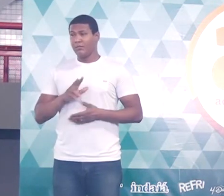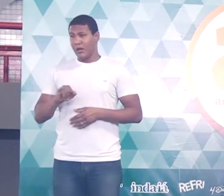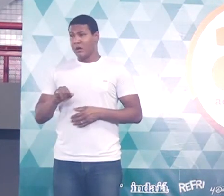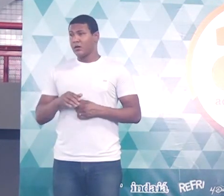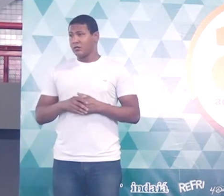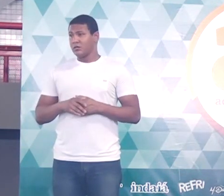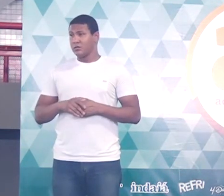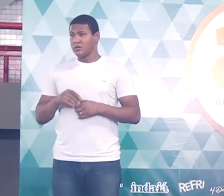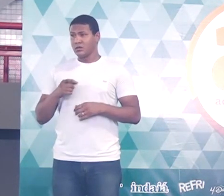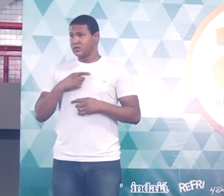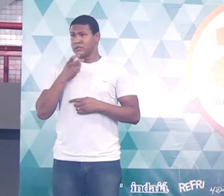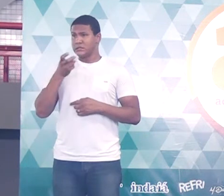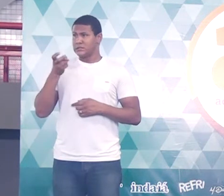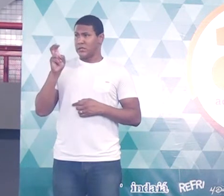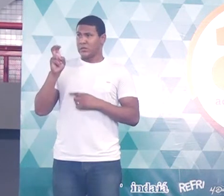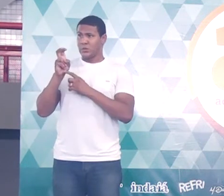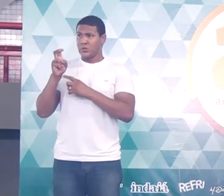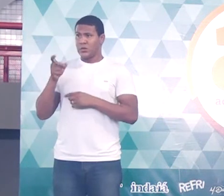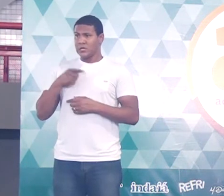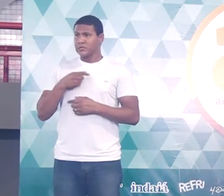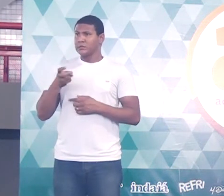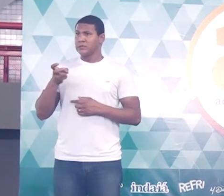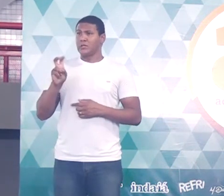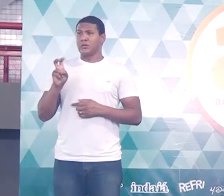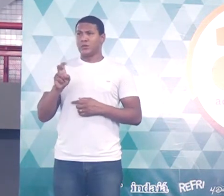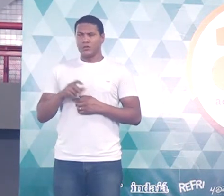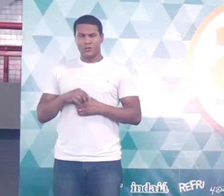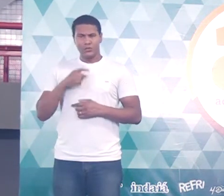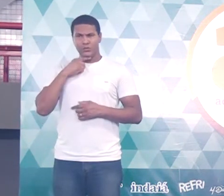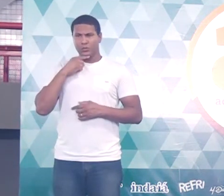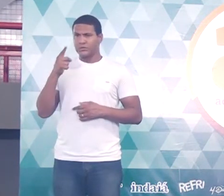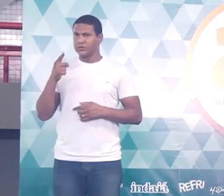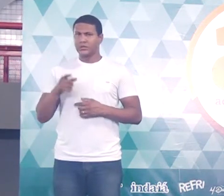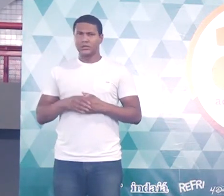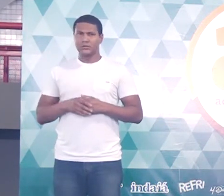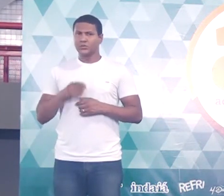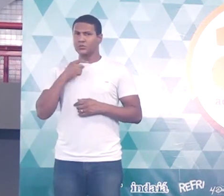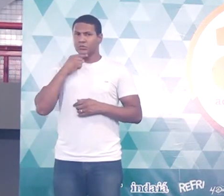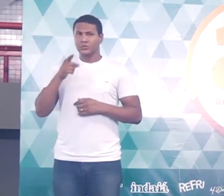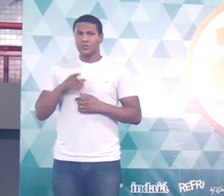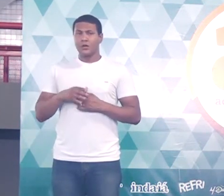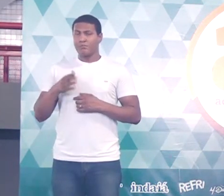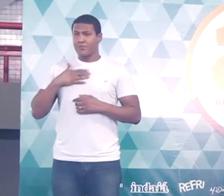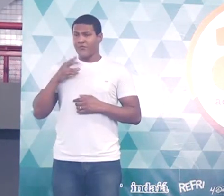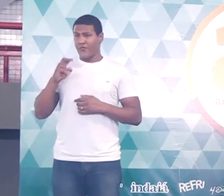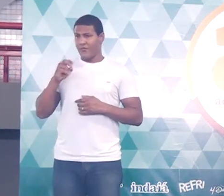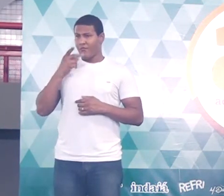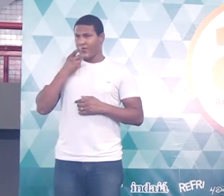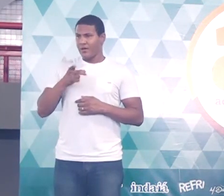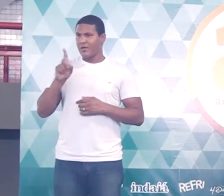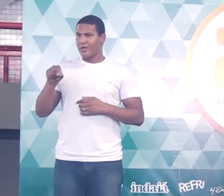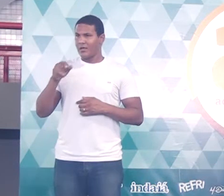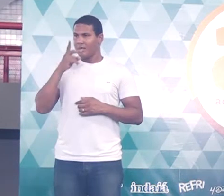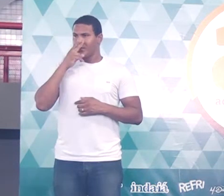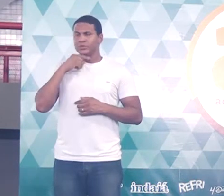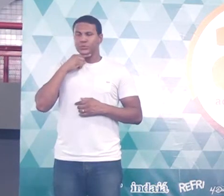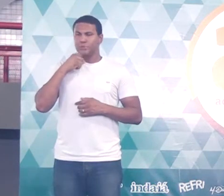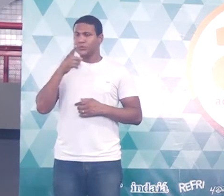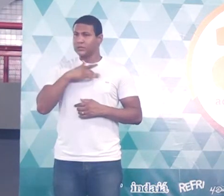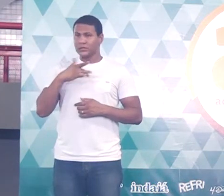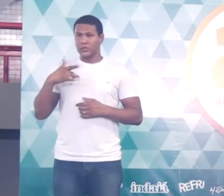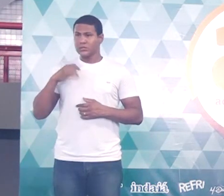5 horas da tarde, 6 horas da noite, aí você não consegue. Minha avó já dizia, saco vazio não se põe em